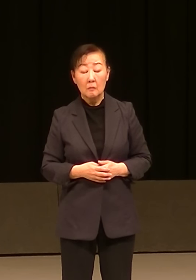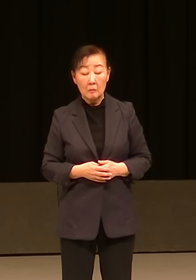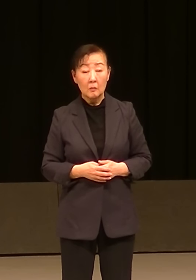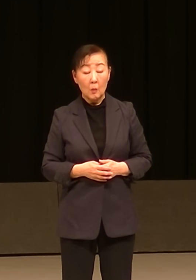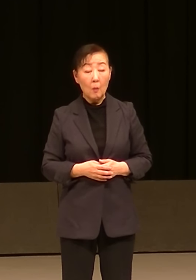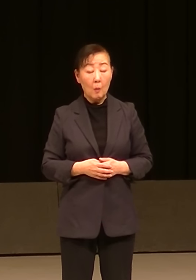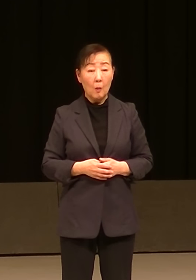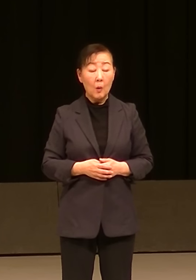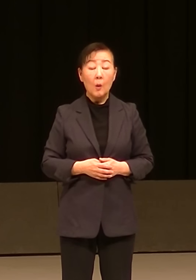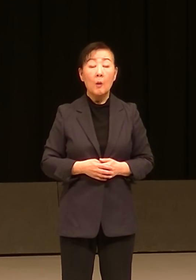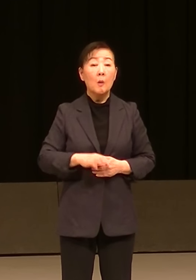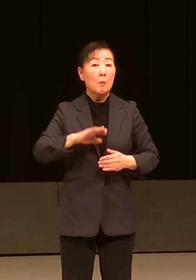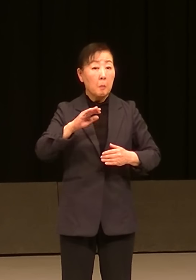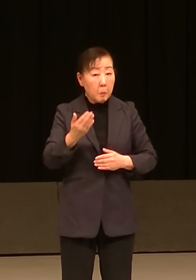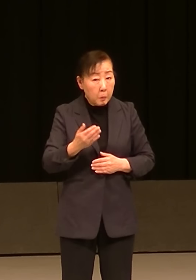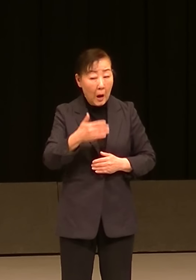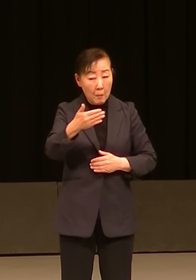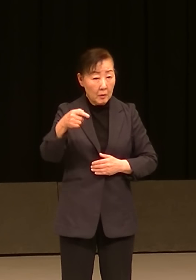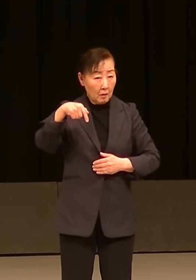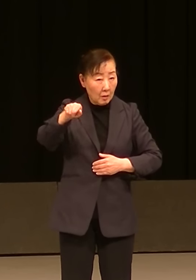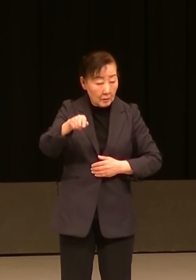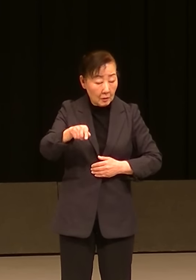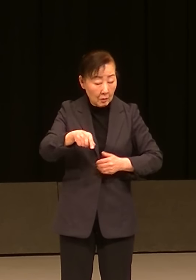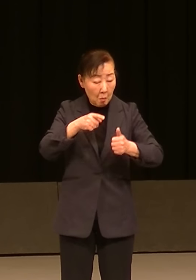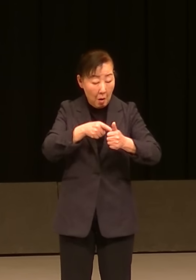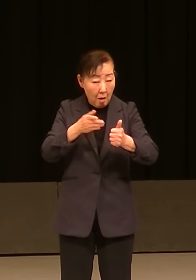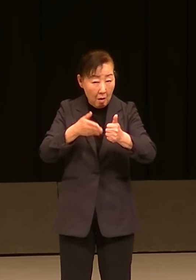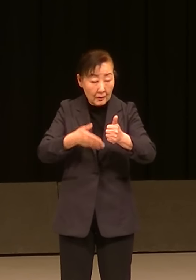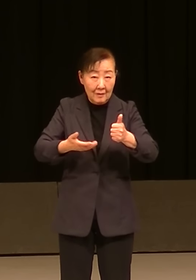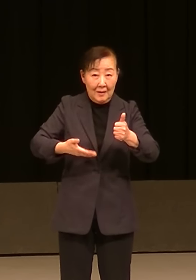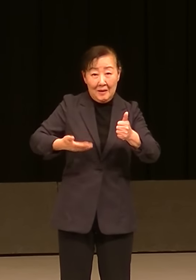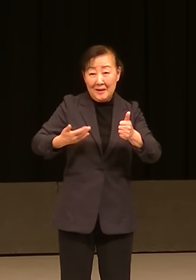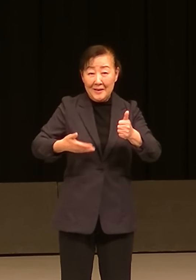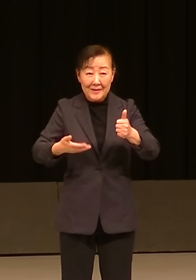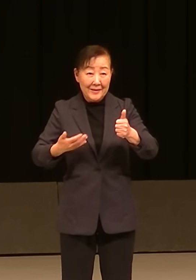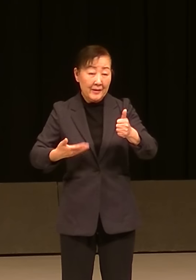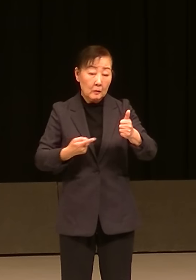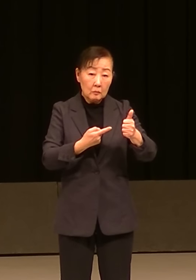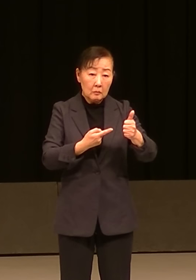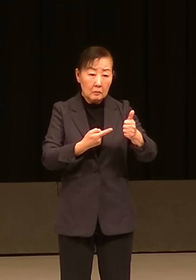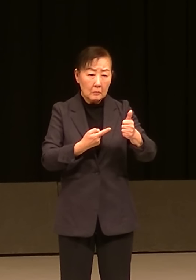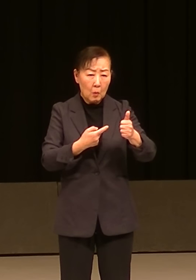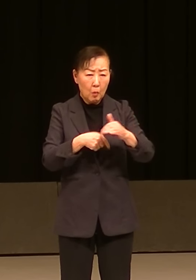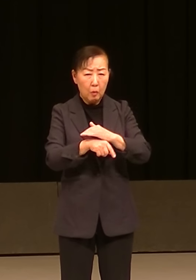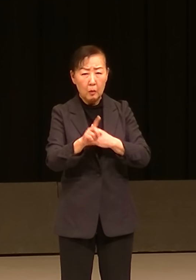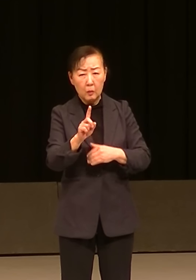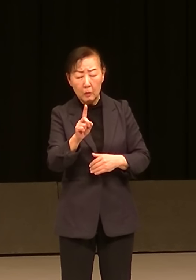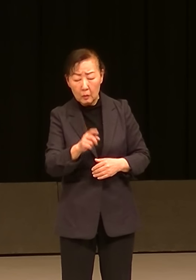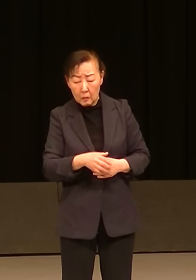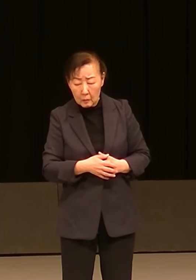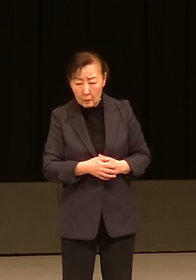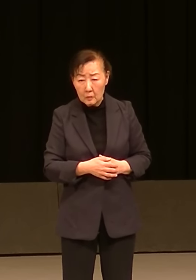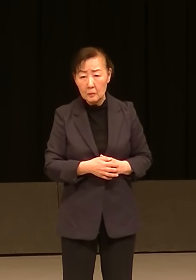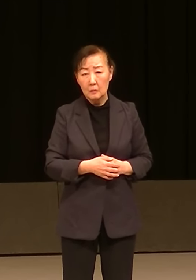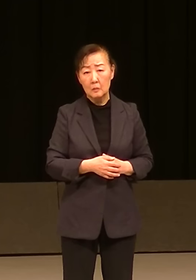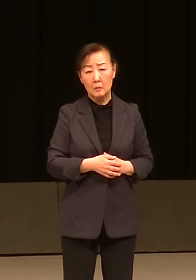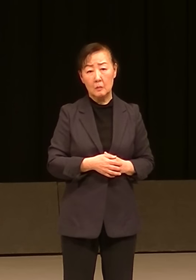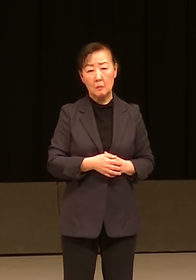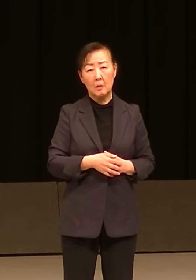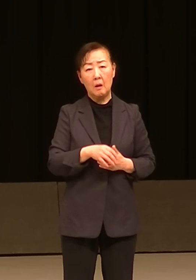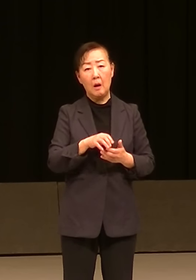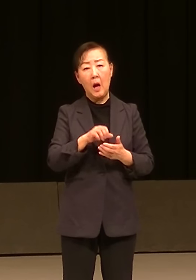もう飛び上がらんばかりに、有頂天になっているというのも、これは一体何だという、ふうにまずそこで